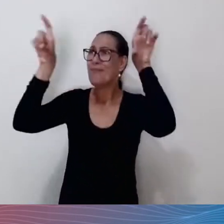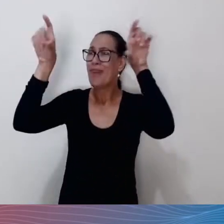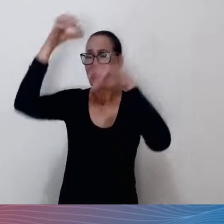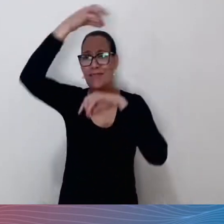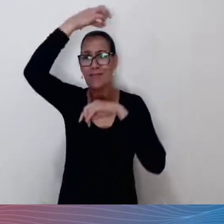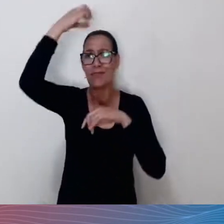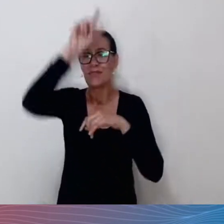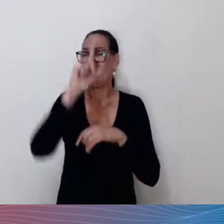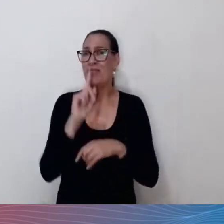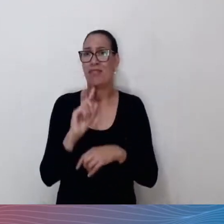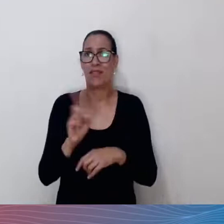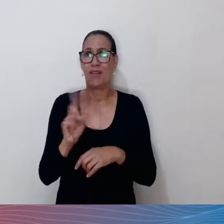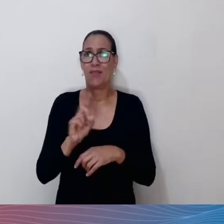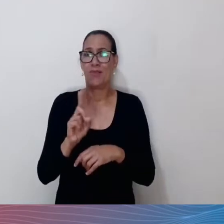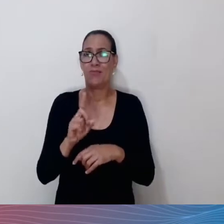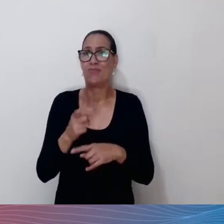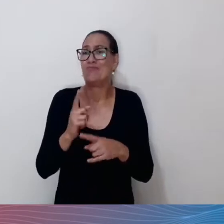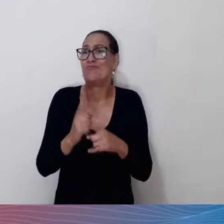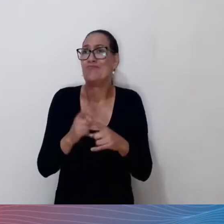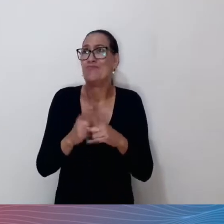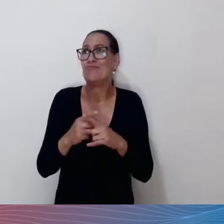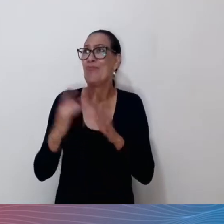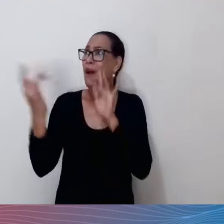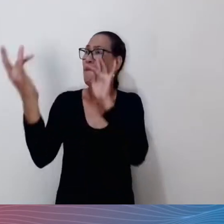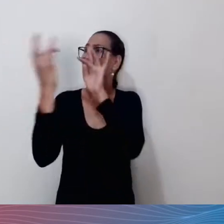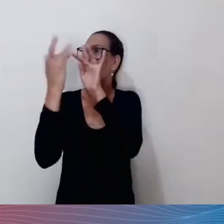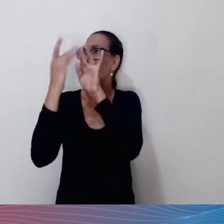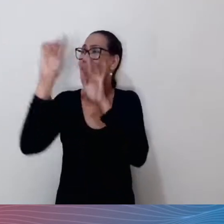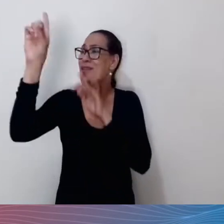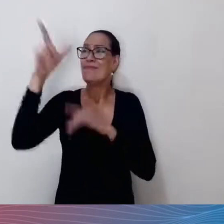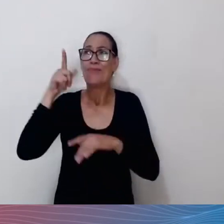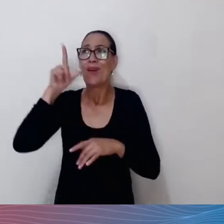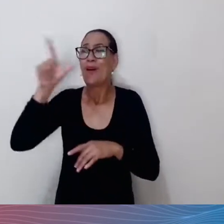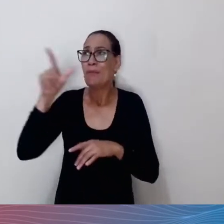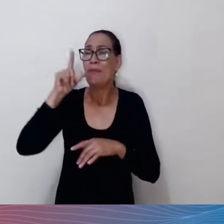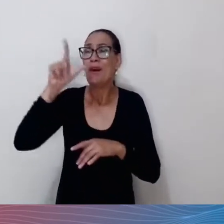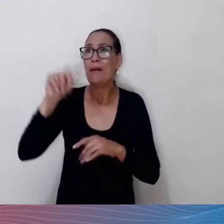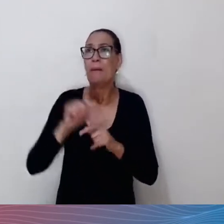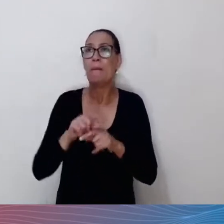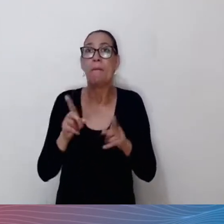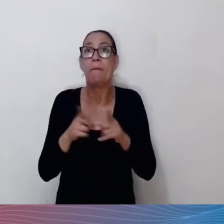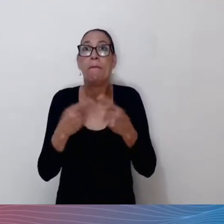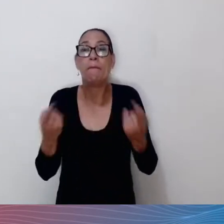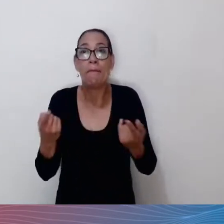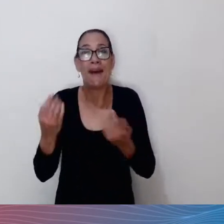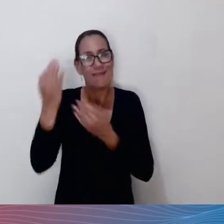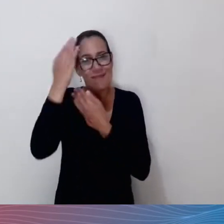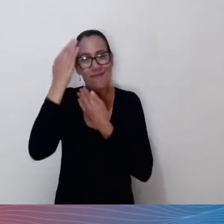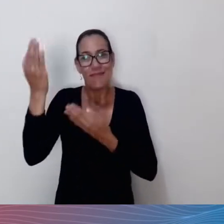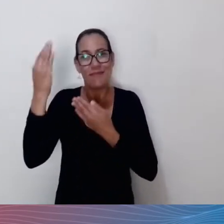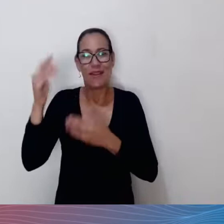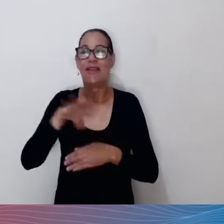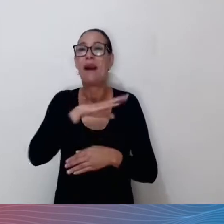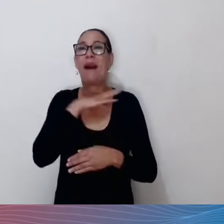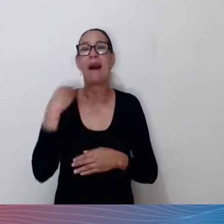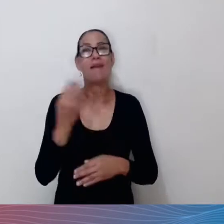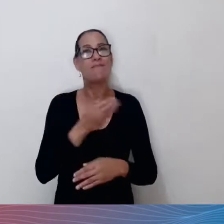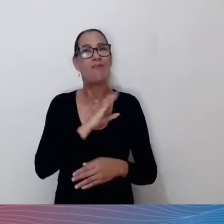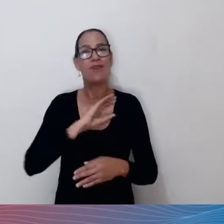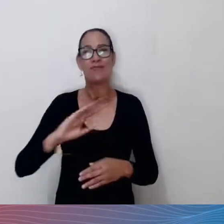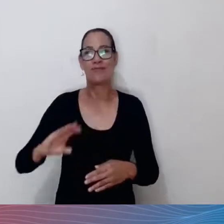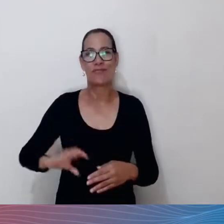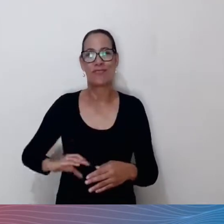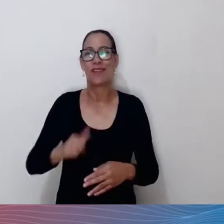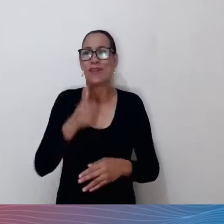Deus. Mas graças a Deus pela morte, né, de Cristo, o sacrifício de Cristo,